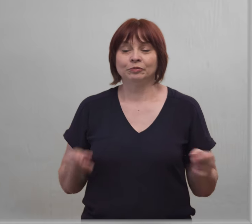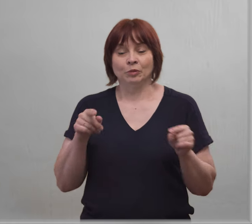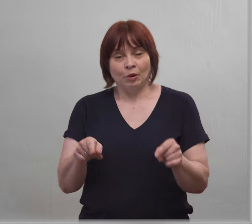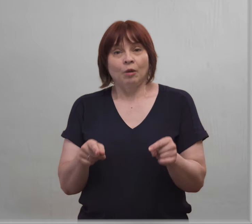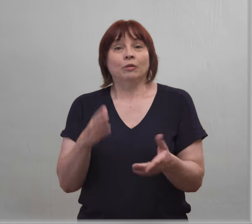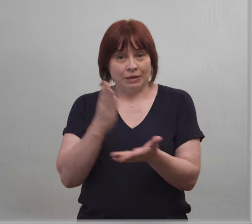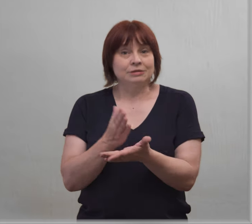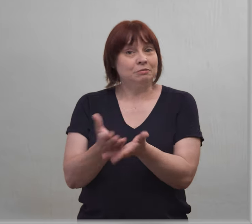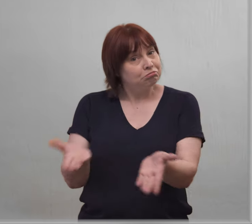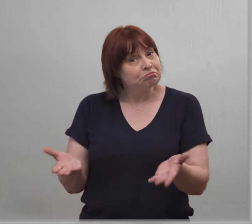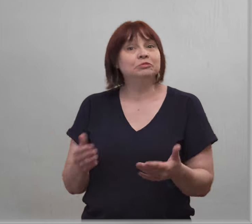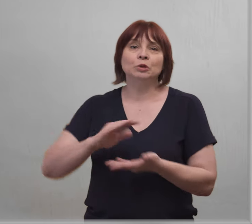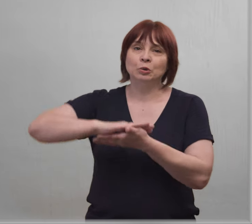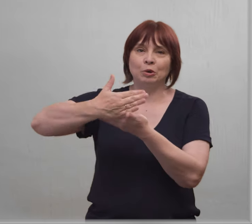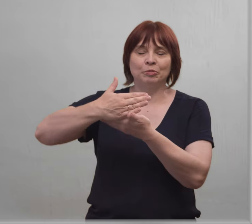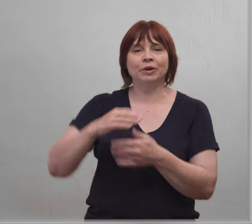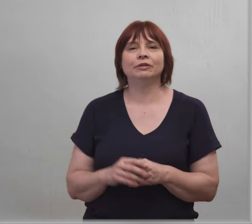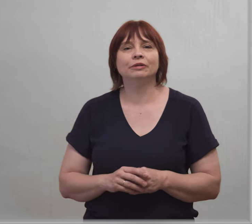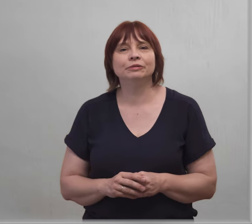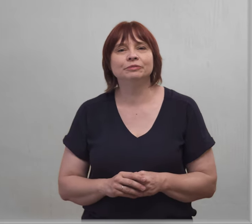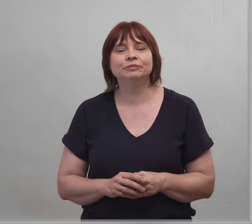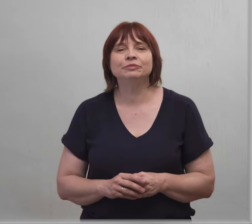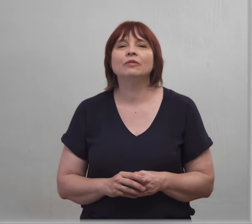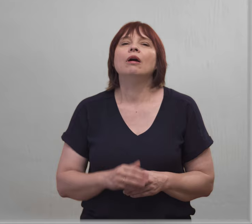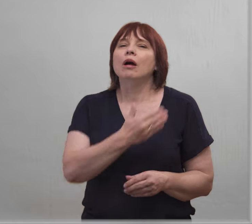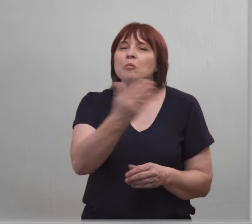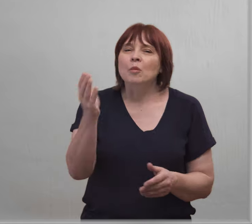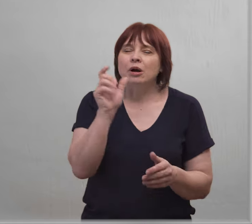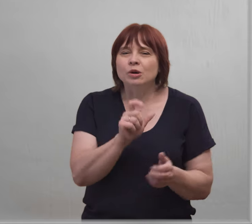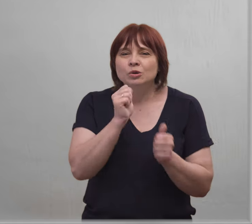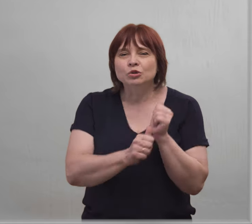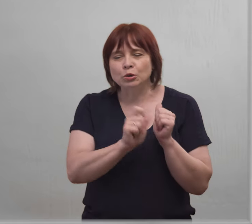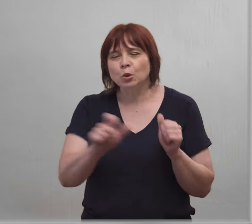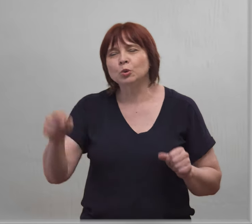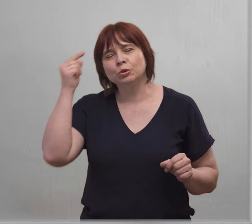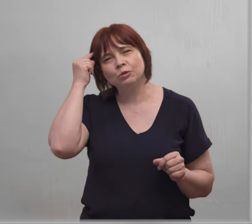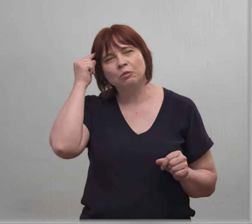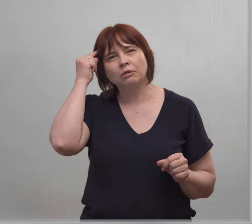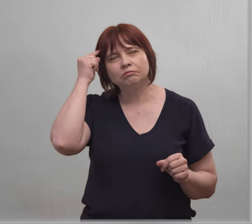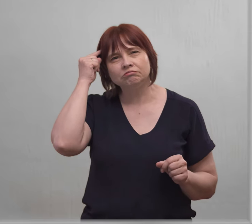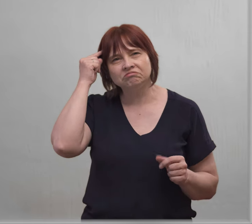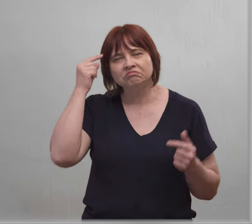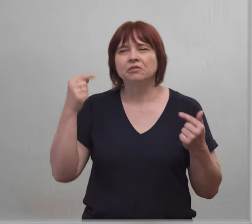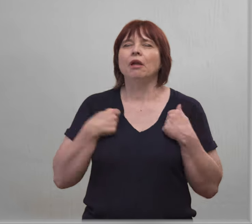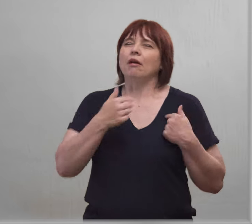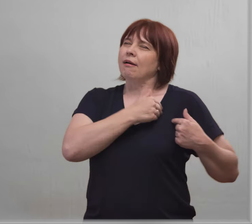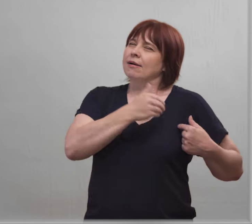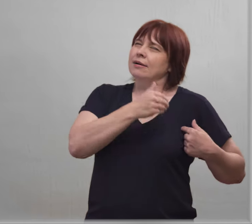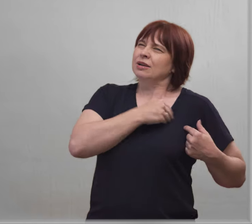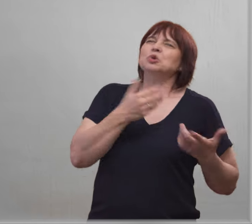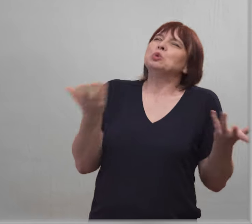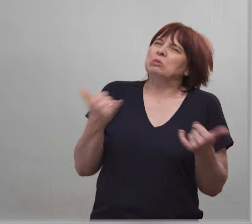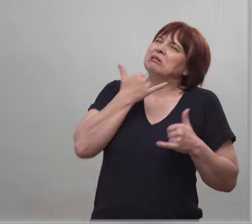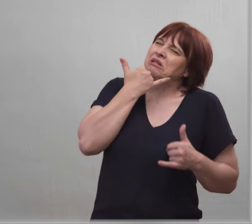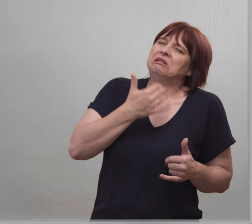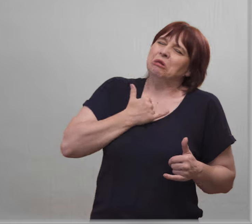или они фокусируются на том, что они хотят что-то иметь, они хотят чем-то обладать и пренебрегают тем, что у